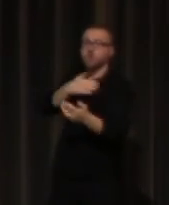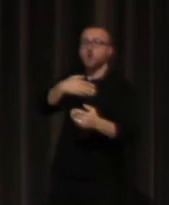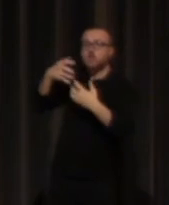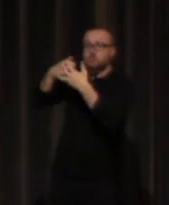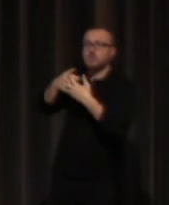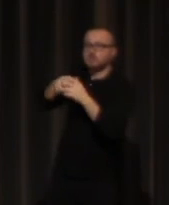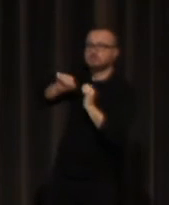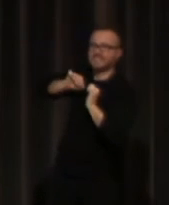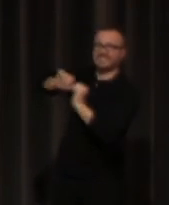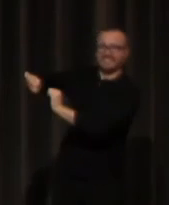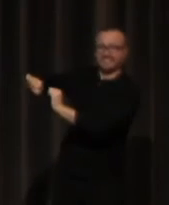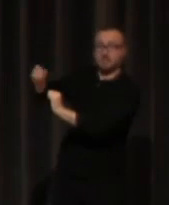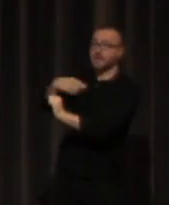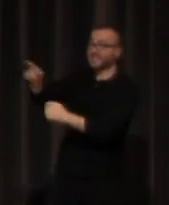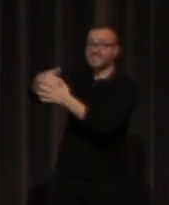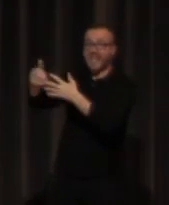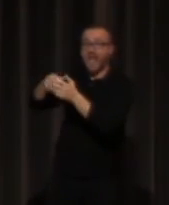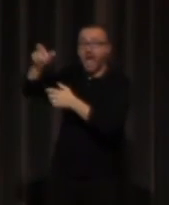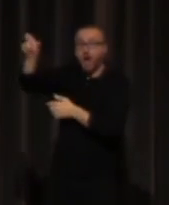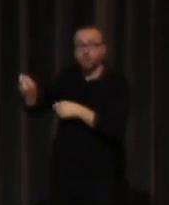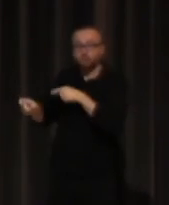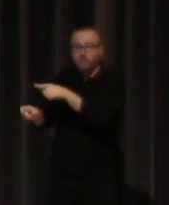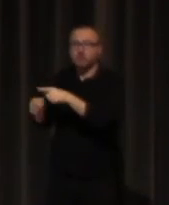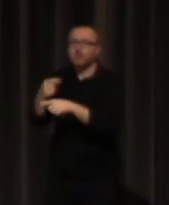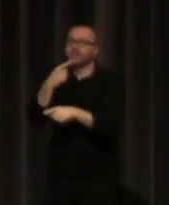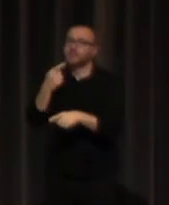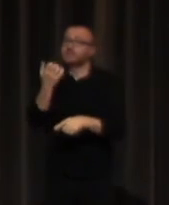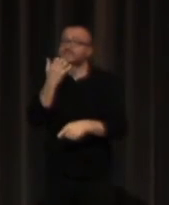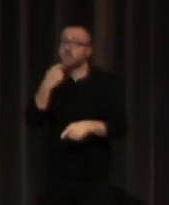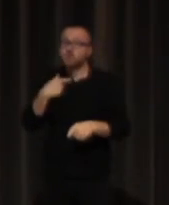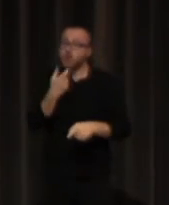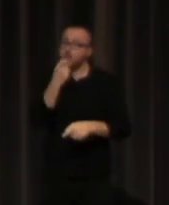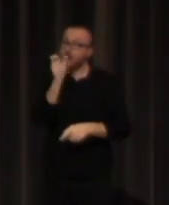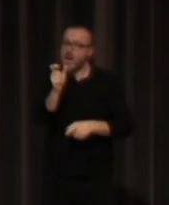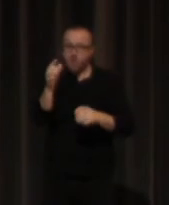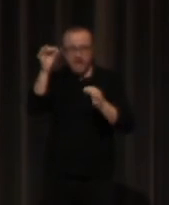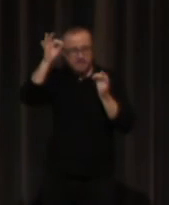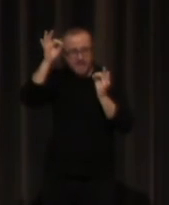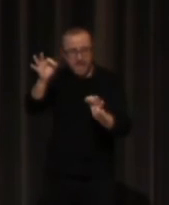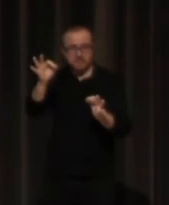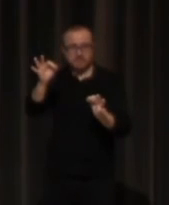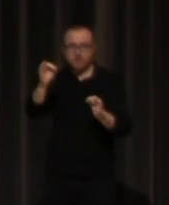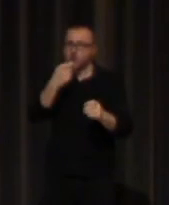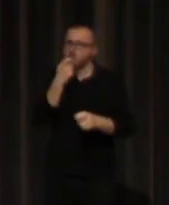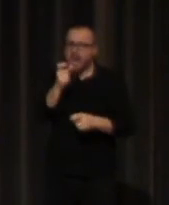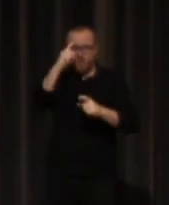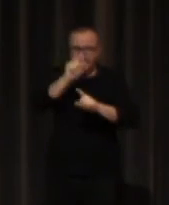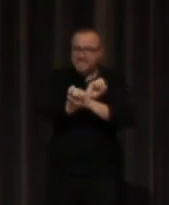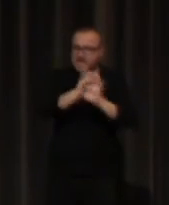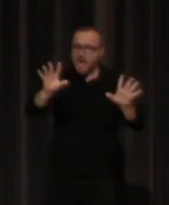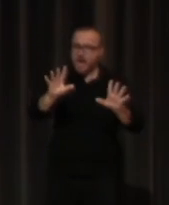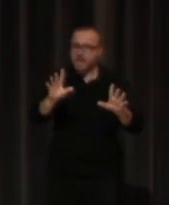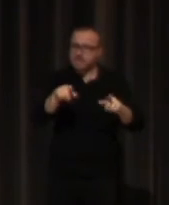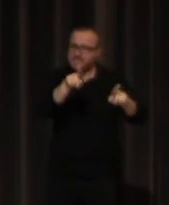Kosovo, ens estimem, només pot ser concreta, només pot ser dita amb unes paraules clares, definides i